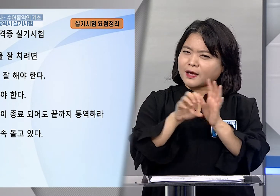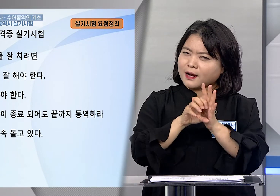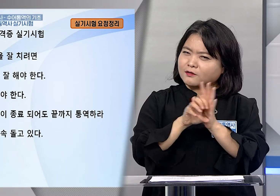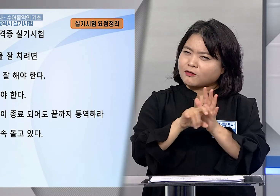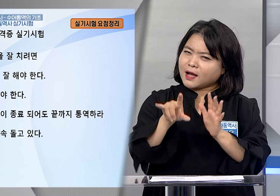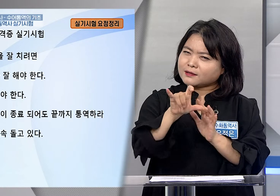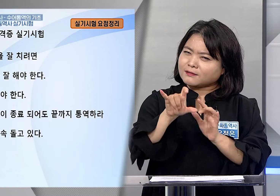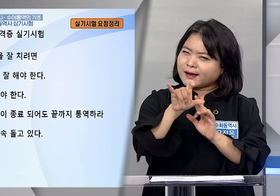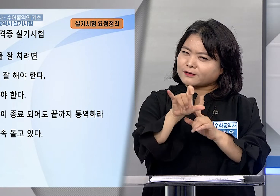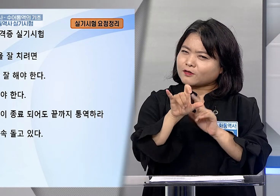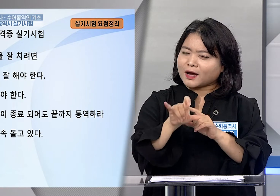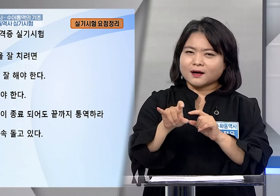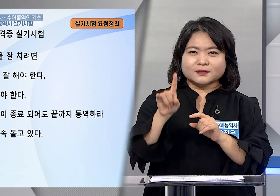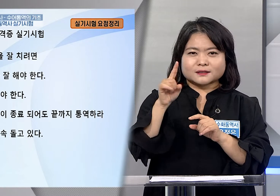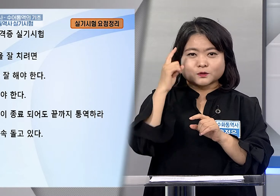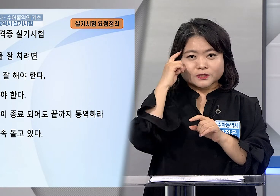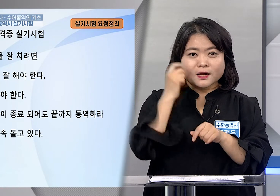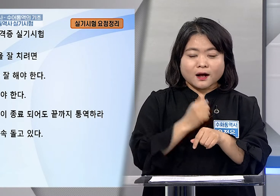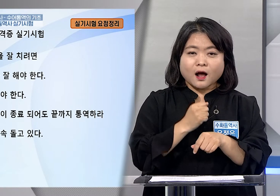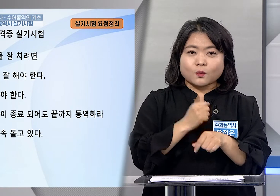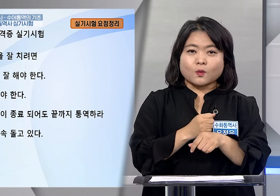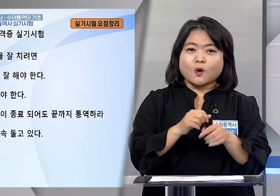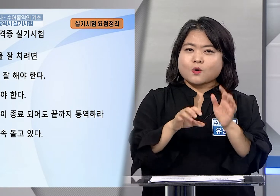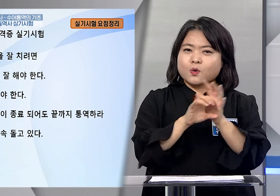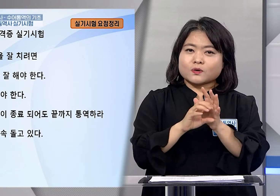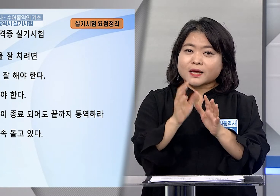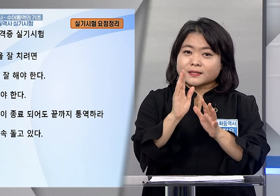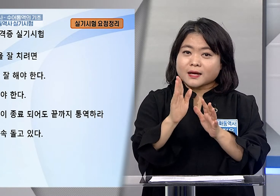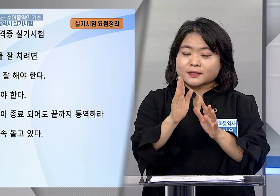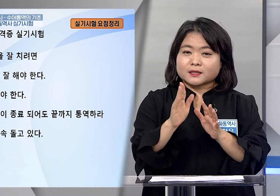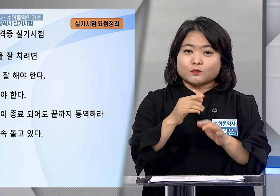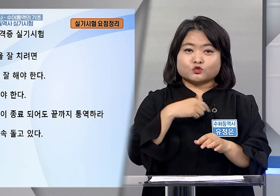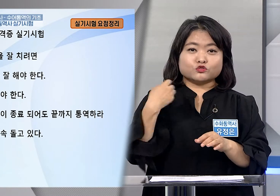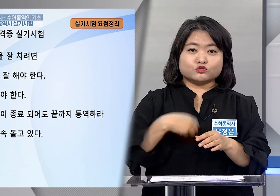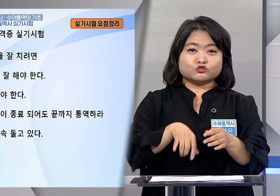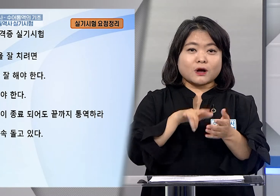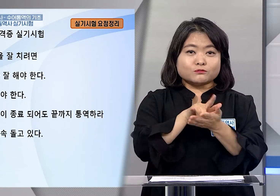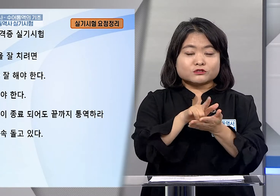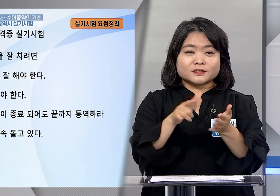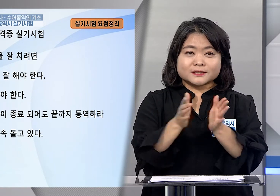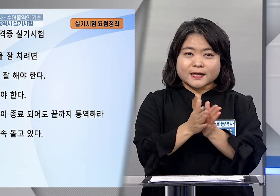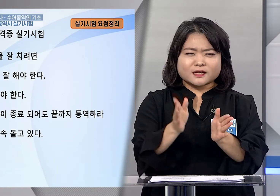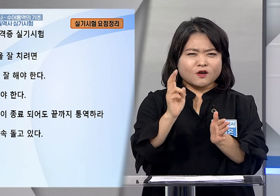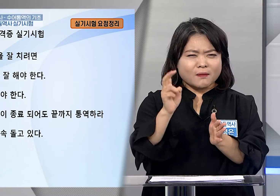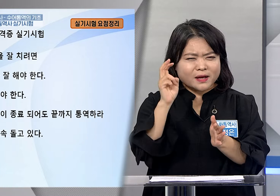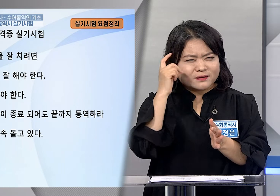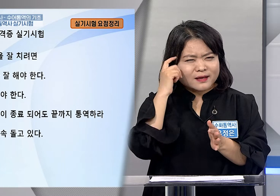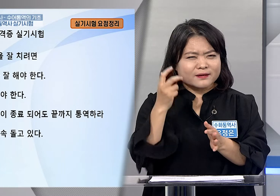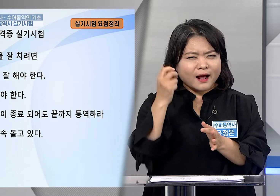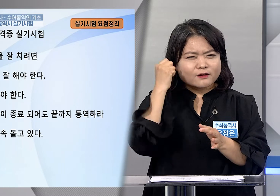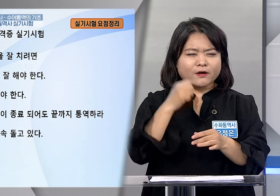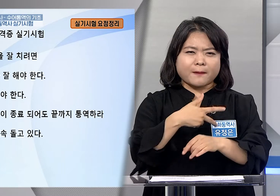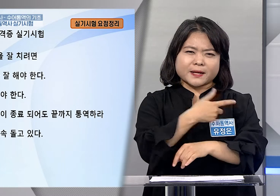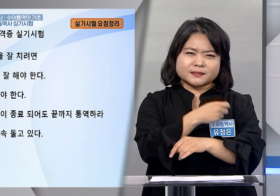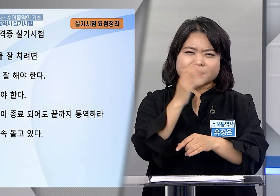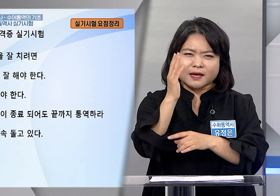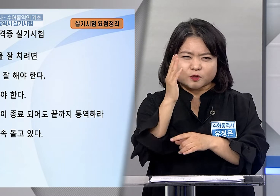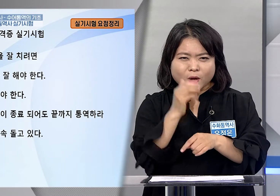할 건가? 이렇게 할 건가? 그것도 생각하고 코로나 이야기 뭐 중국 우한부터 시작해서 아마 이런 얘기가 할 거야. 백신의 얘기도 할